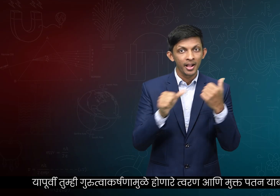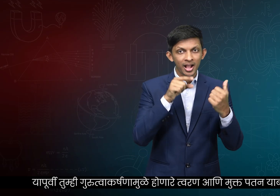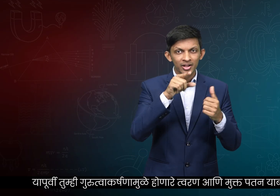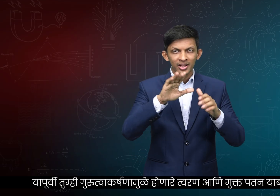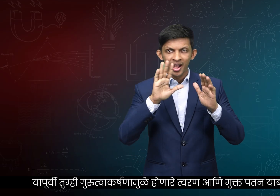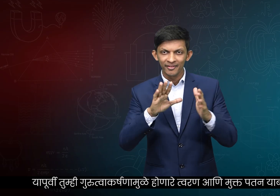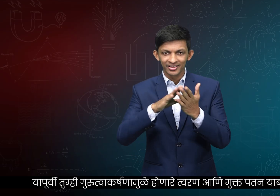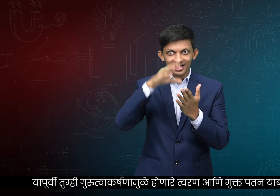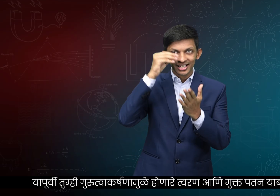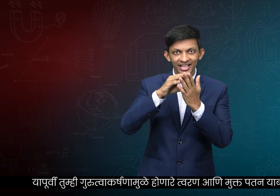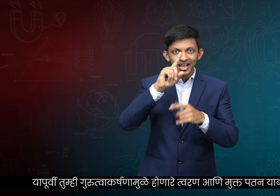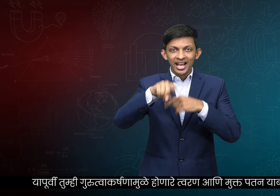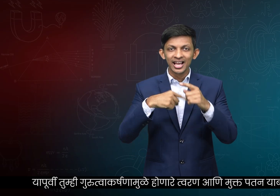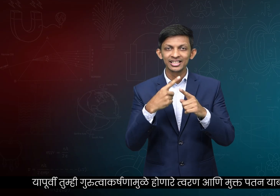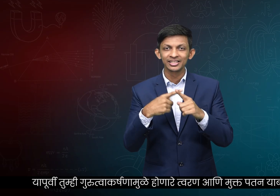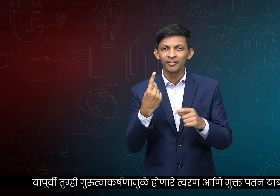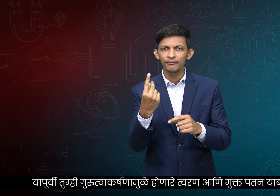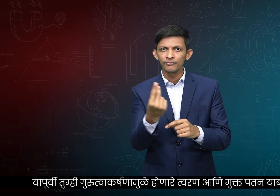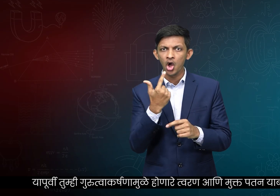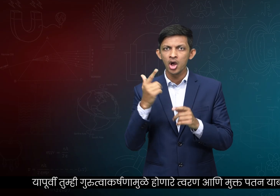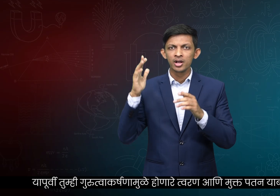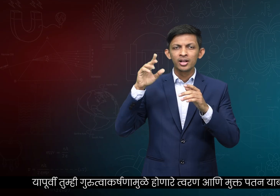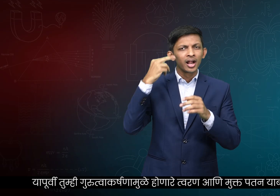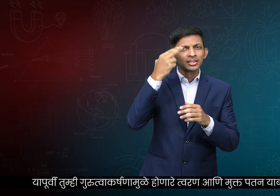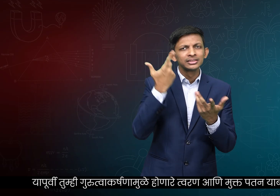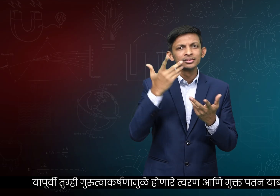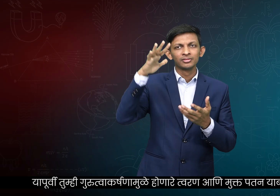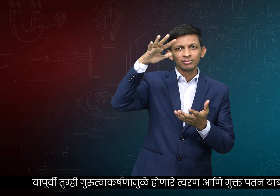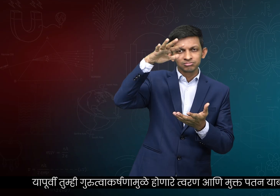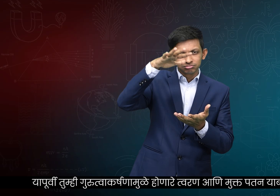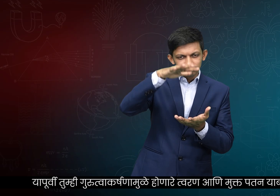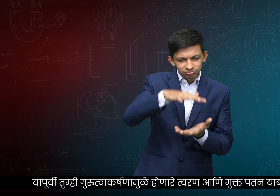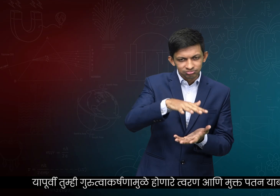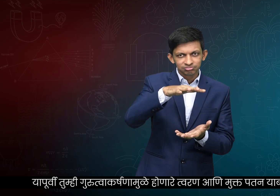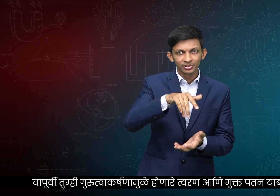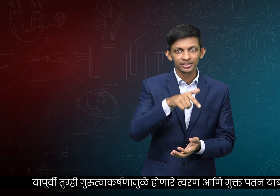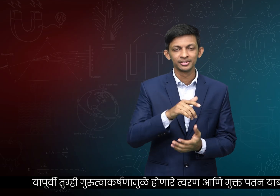यापूर्वी तुम्ही गुरुत्वाकर्षणामुळे होणारे त्वरण आणि मुक्त पतन याबद्दल शिकलात.